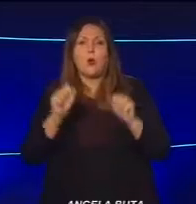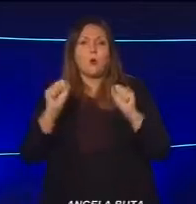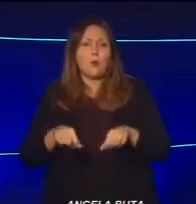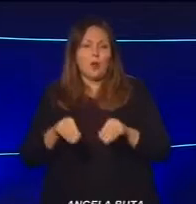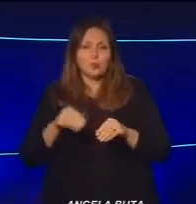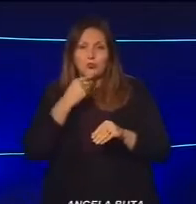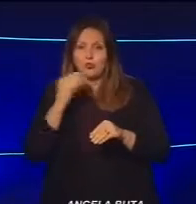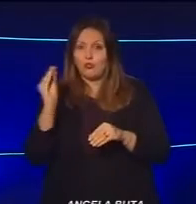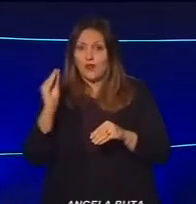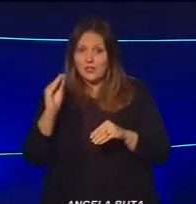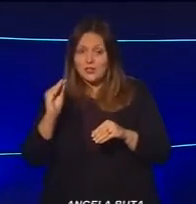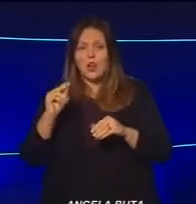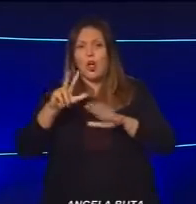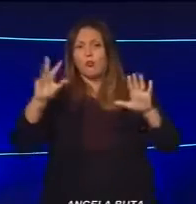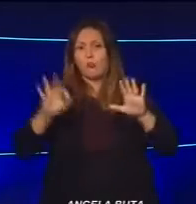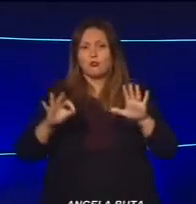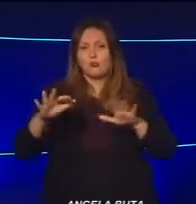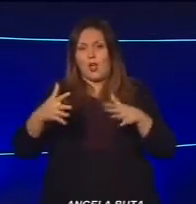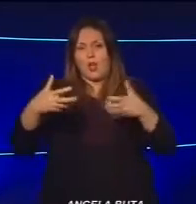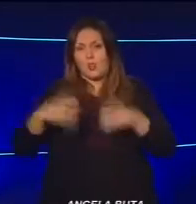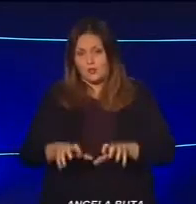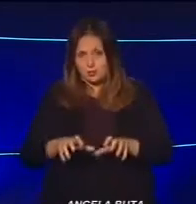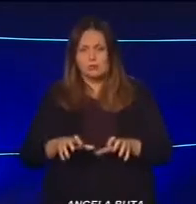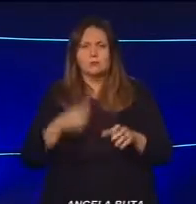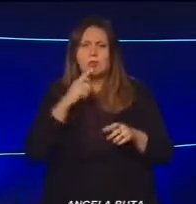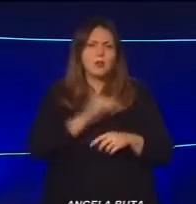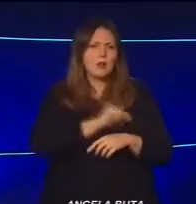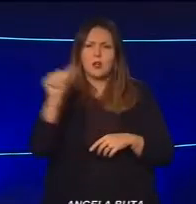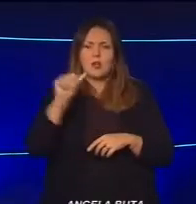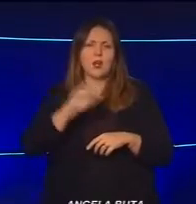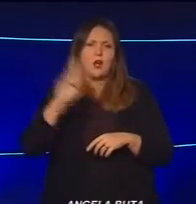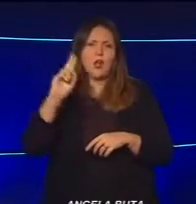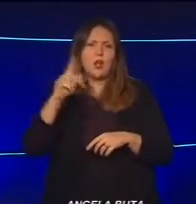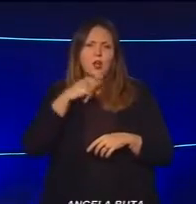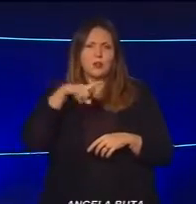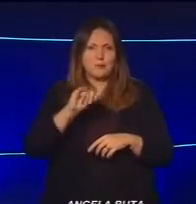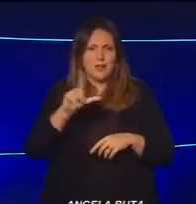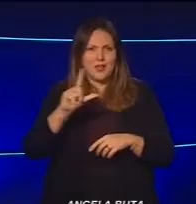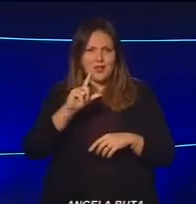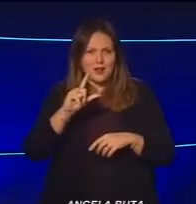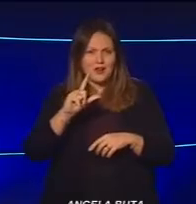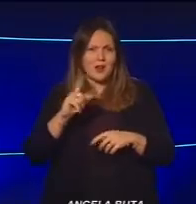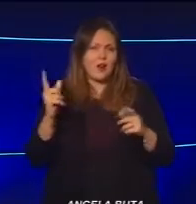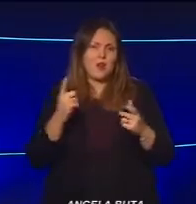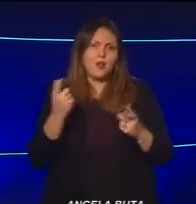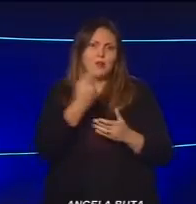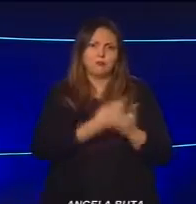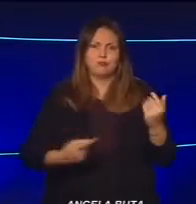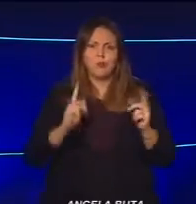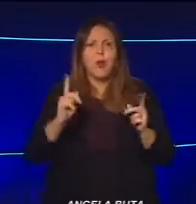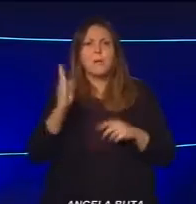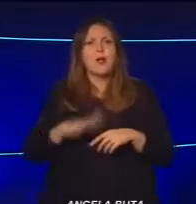mesi dell'8%. Il primato negativo del crollo del PIL spetta alla Basilicata con un meno